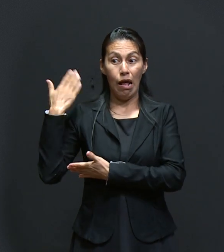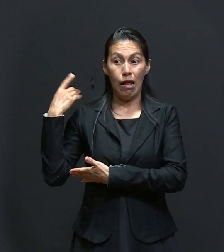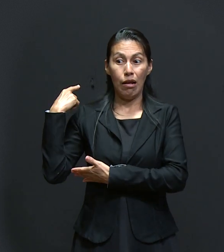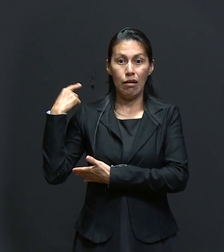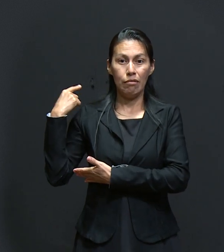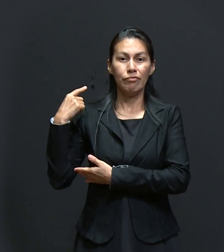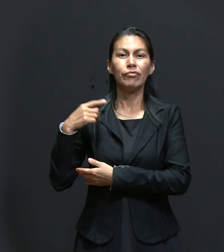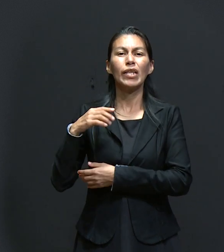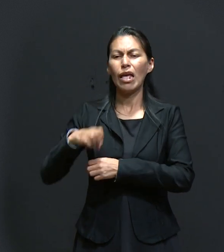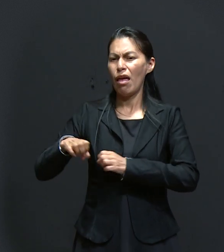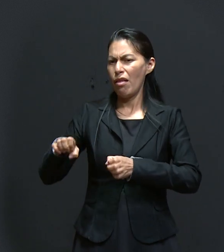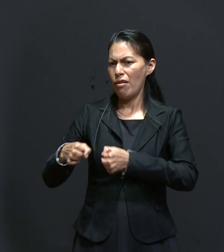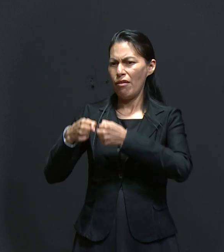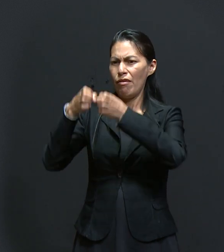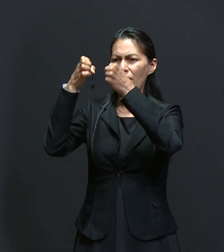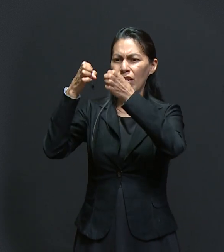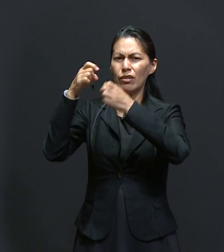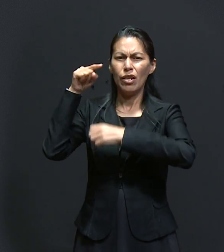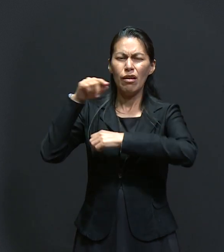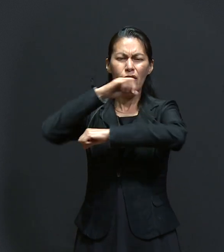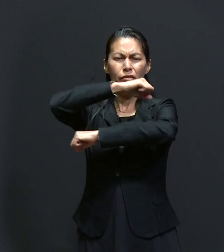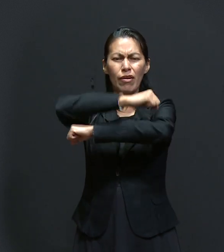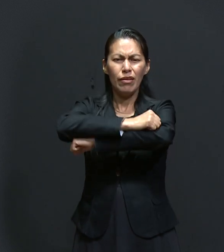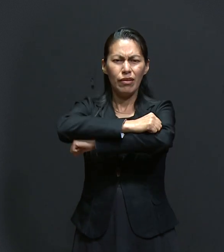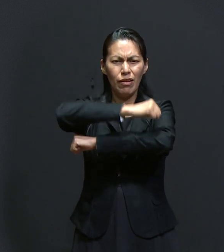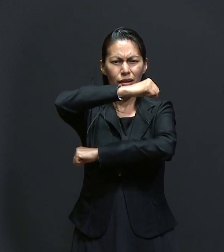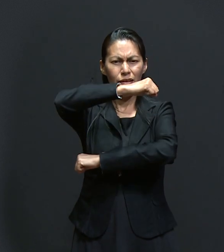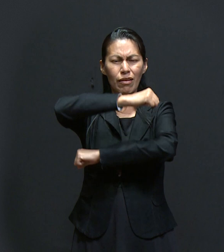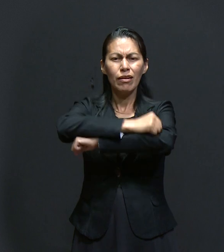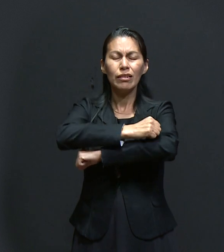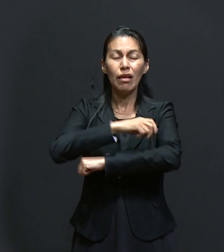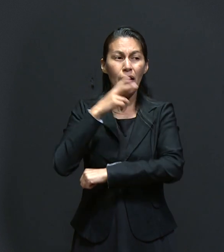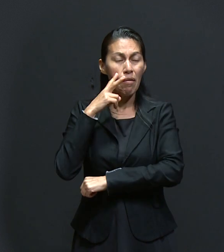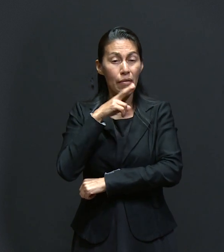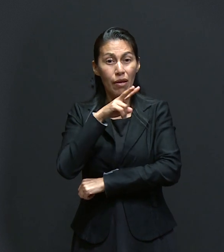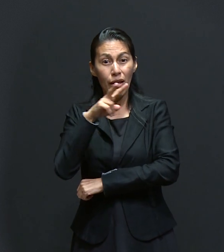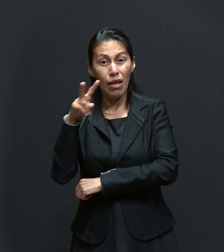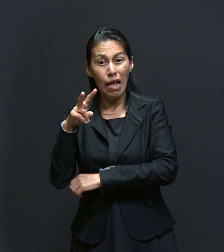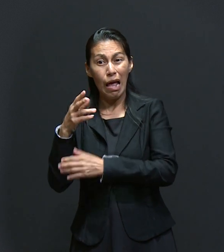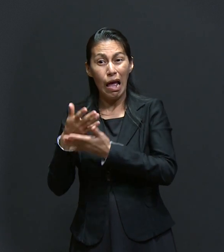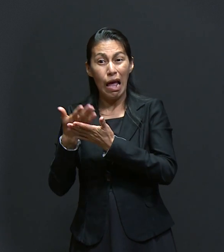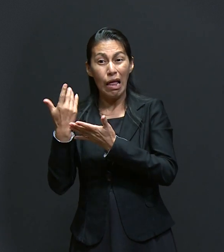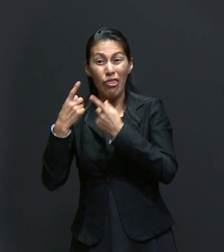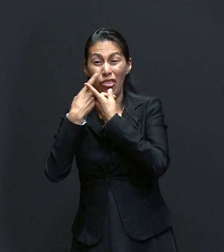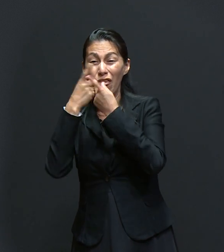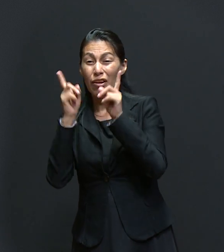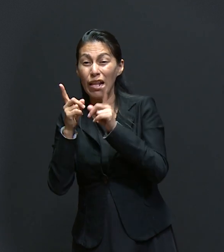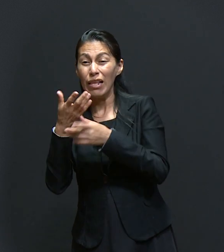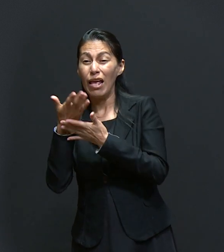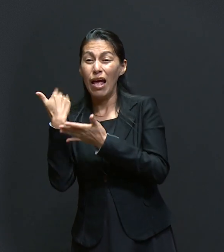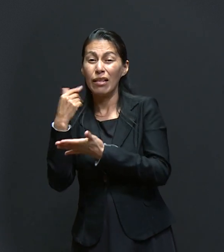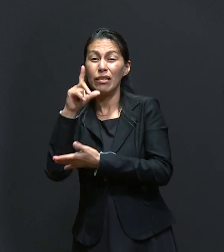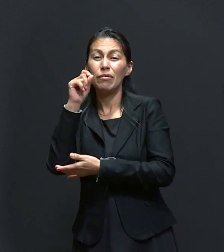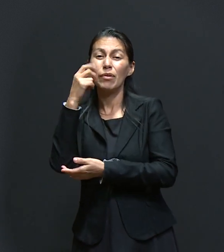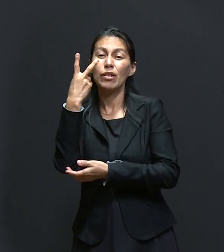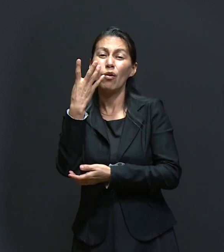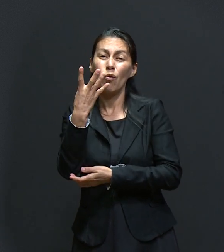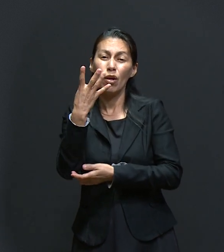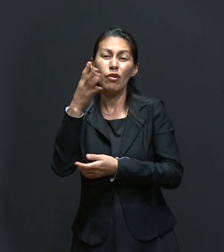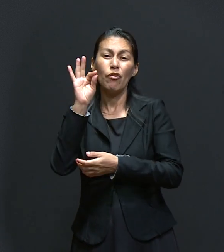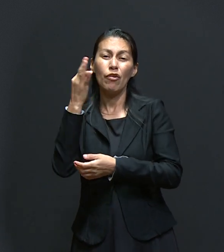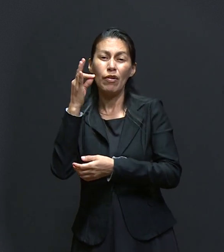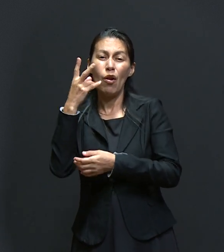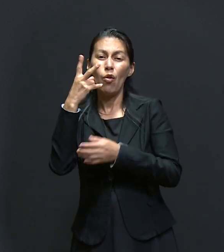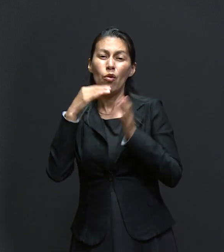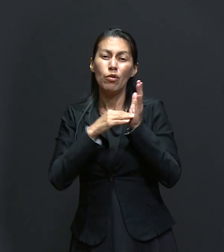que está a mis espaldas los estudiantes pueden ver una imagen completamente diferente a la que vieron el 24 de febrero